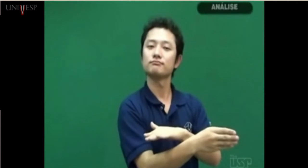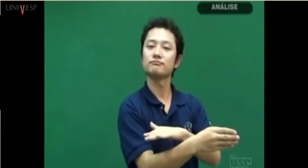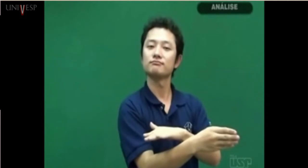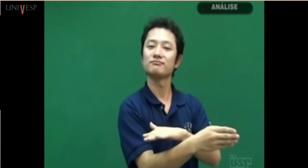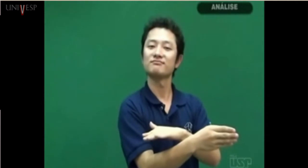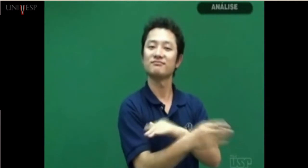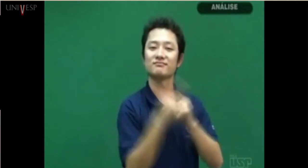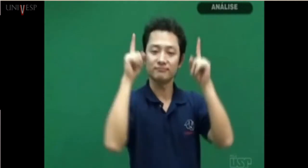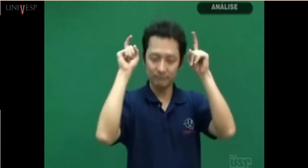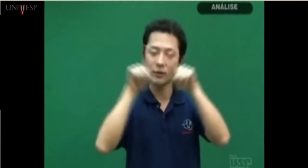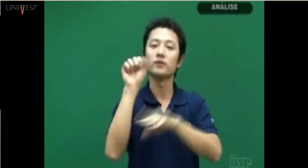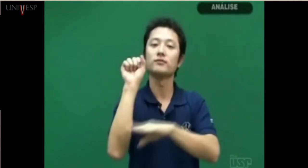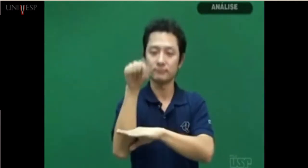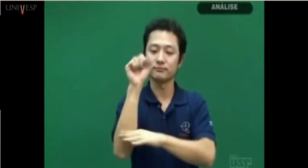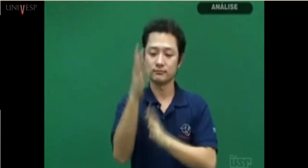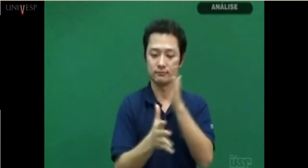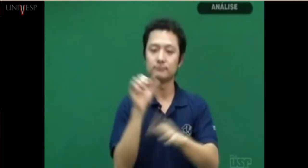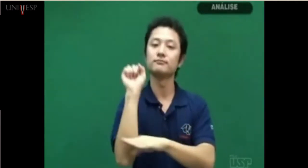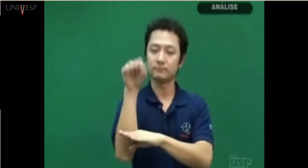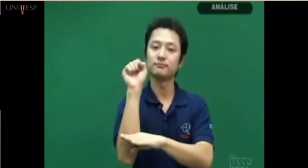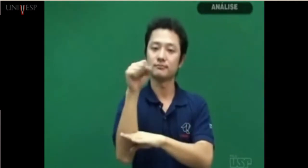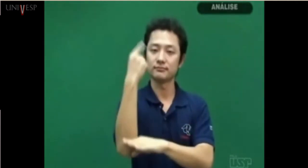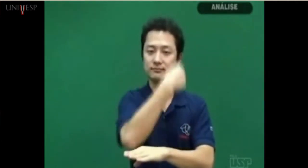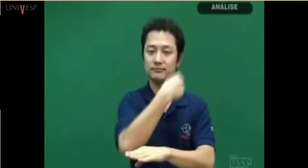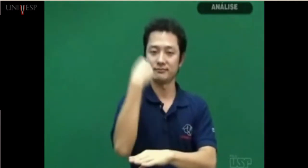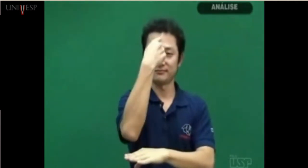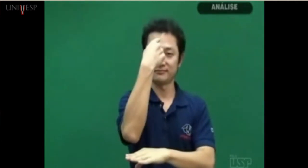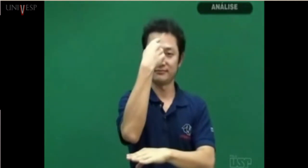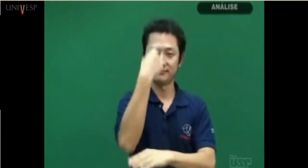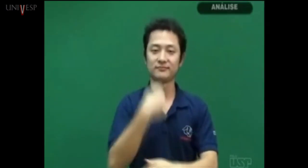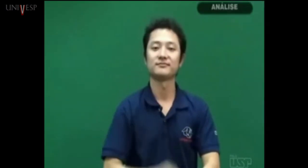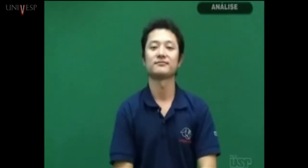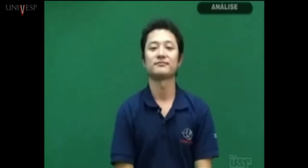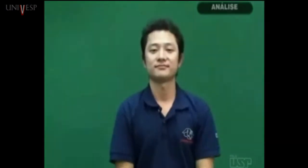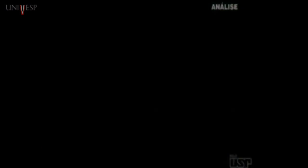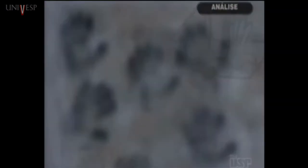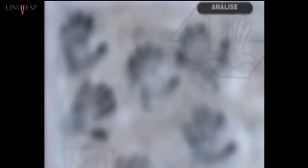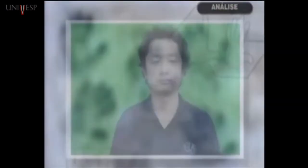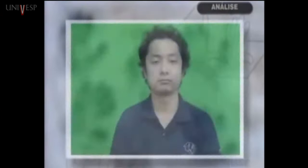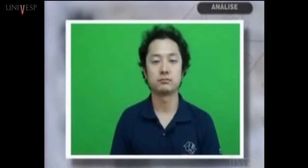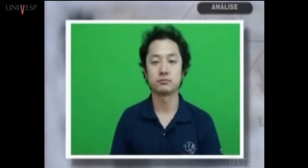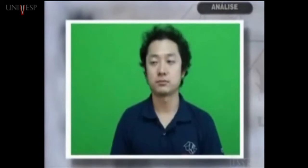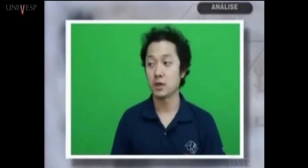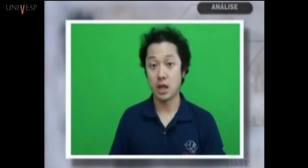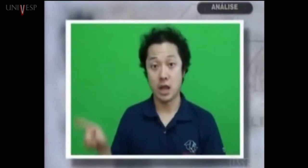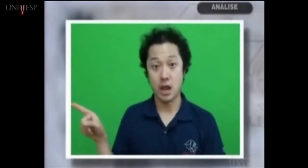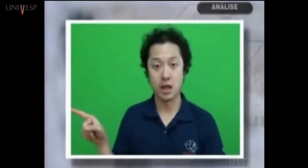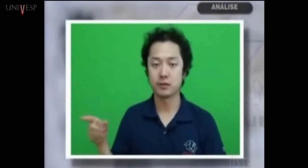apresentam esta expressão facial como em ele entrou, com este balançar da cabeça.